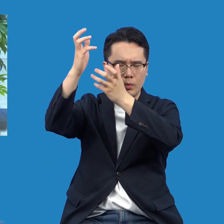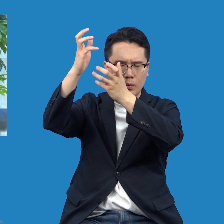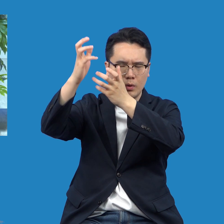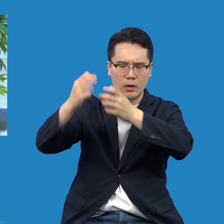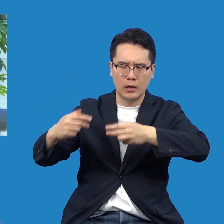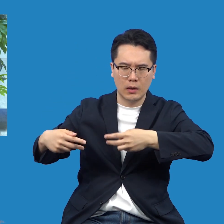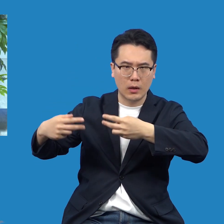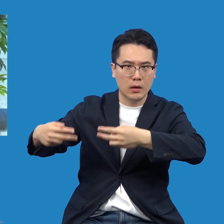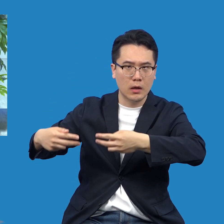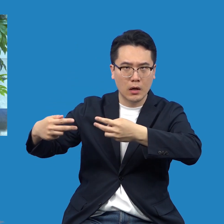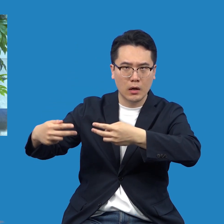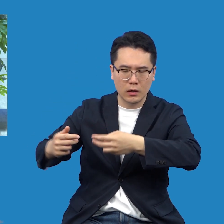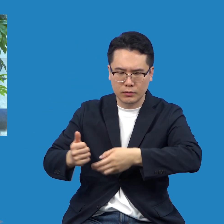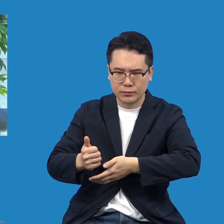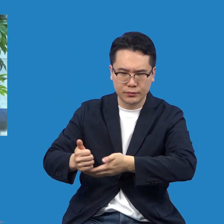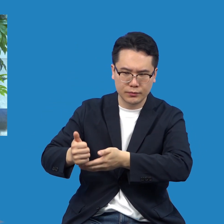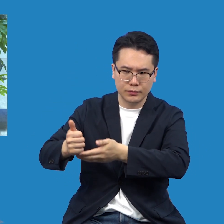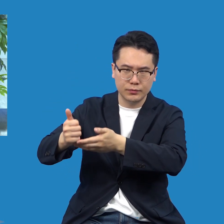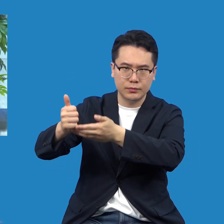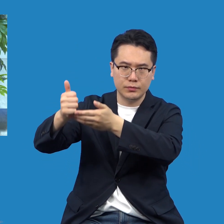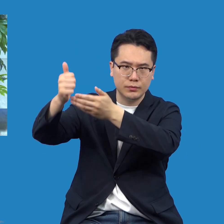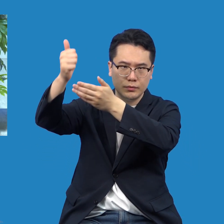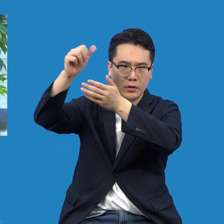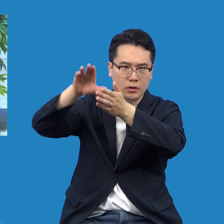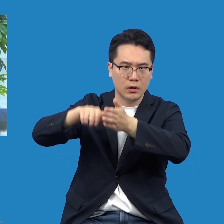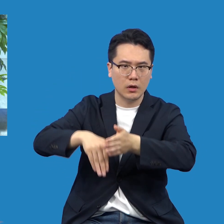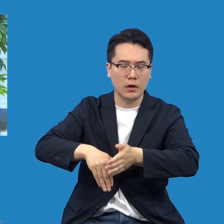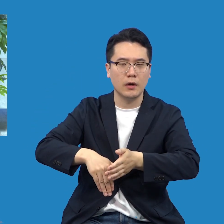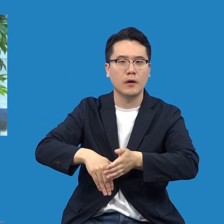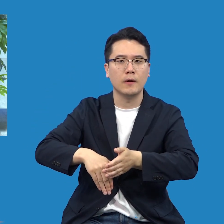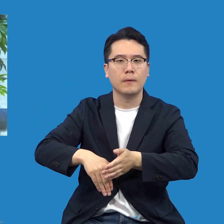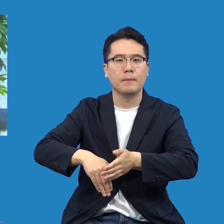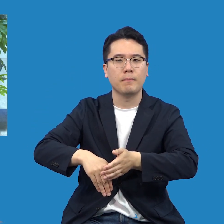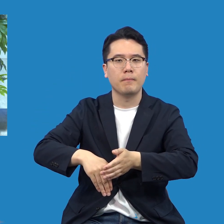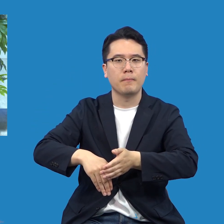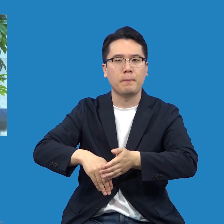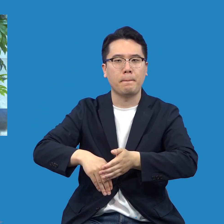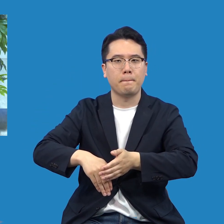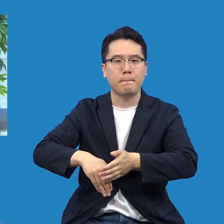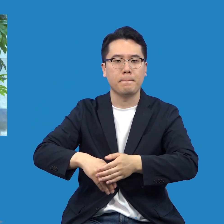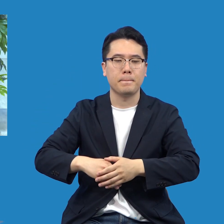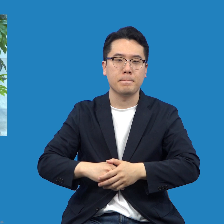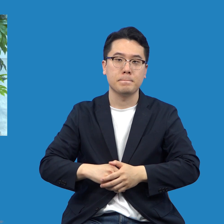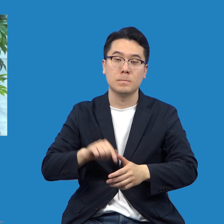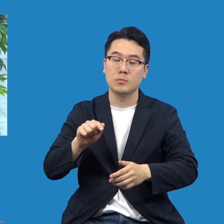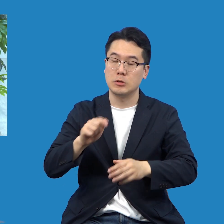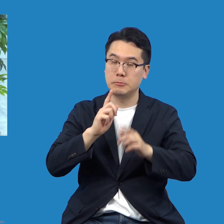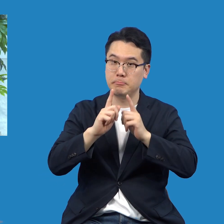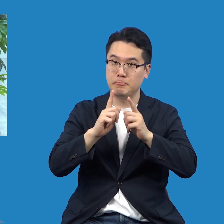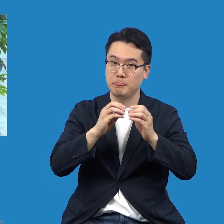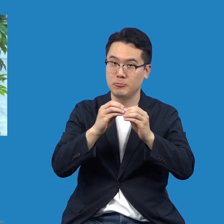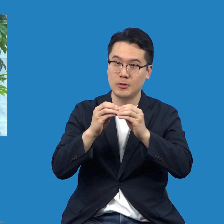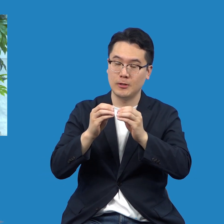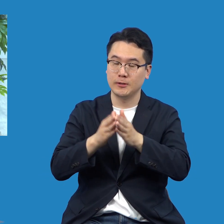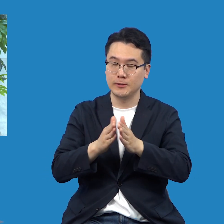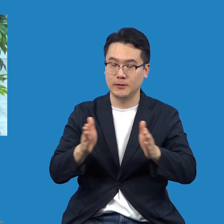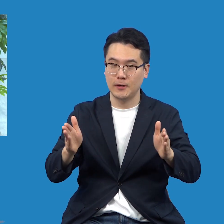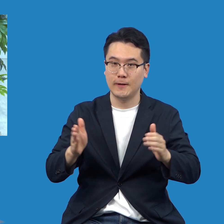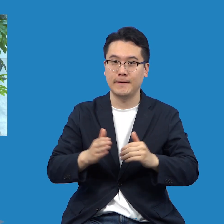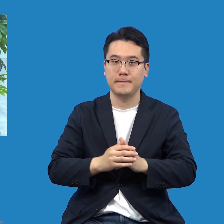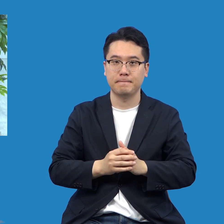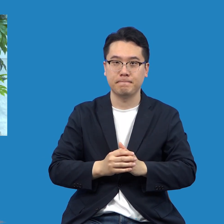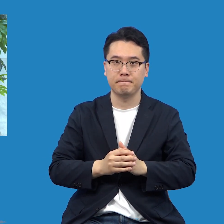하늘로 올리고자 하실 때라는 이런 말로 시작합니다. 이 이야기는